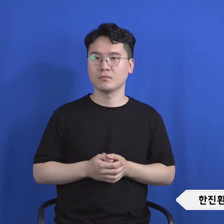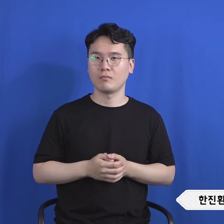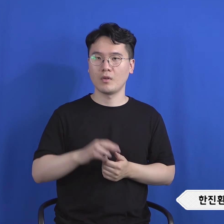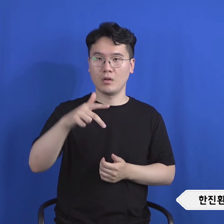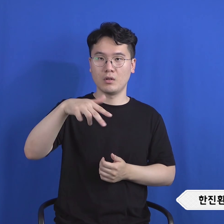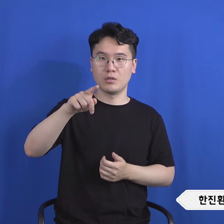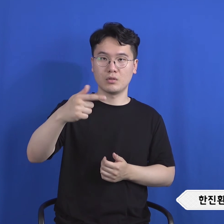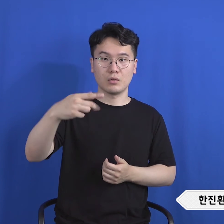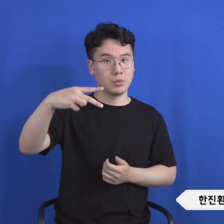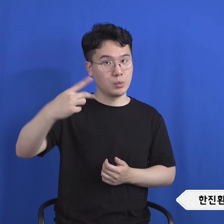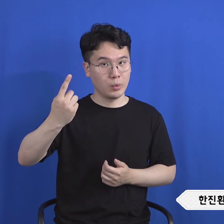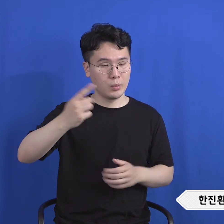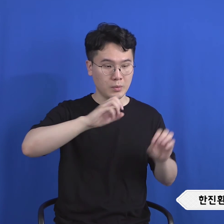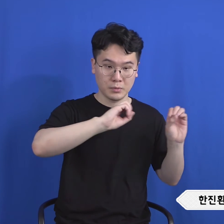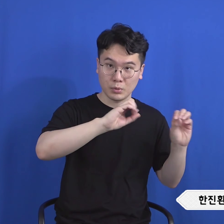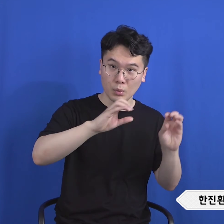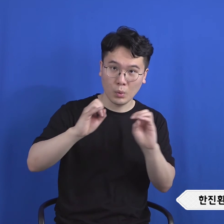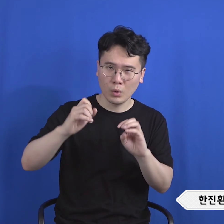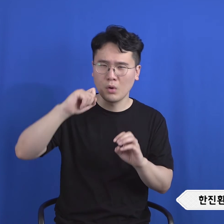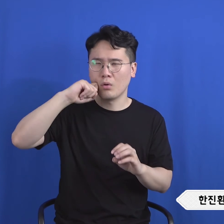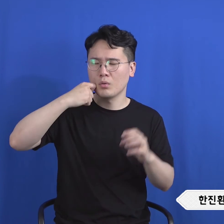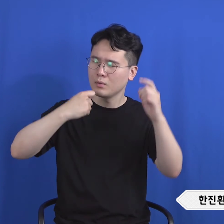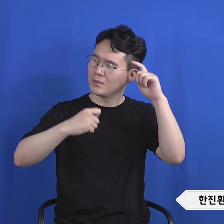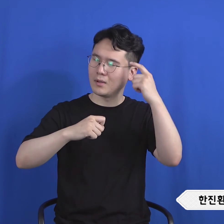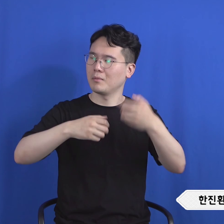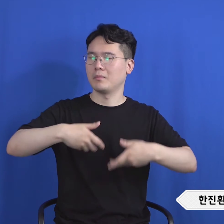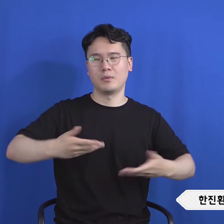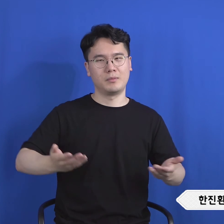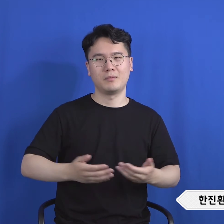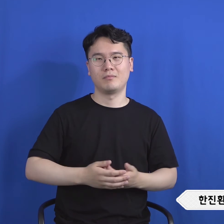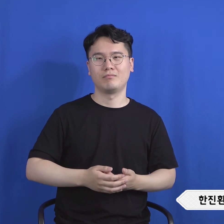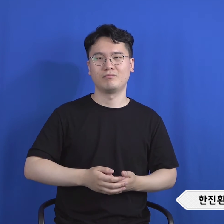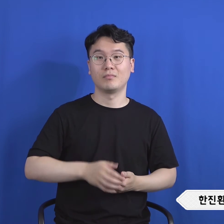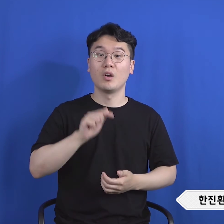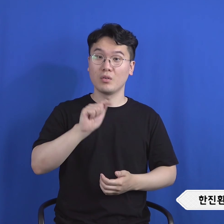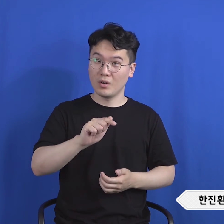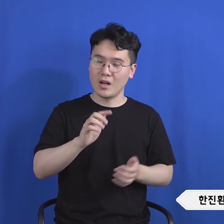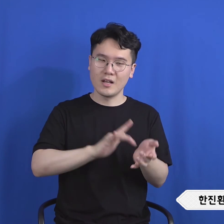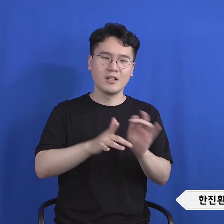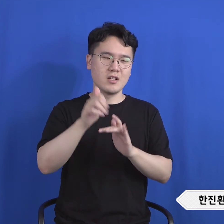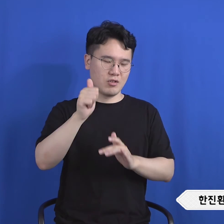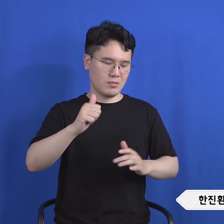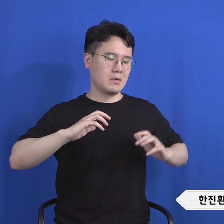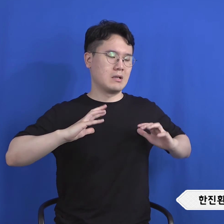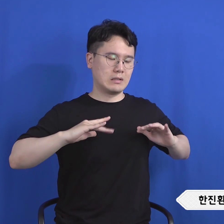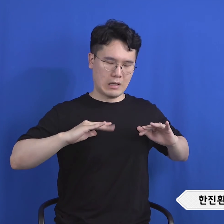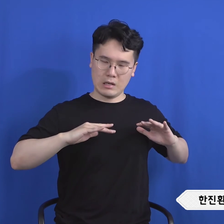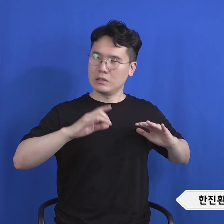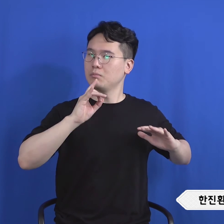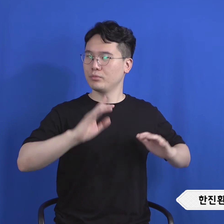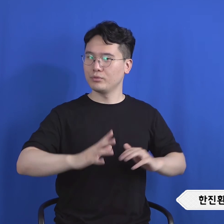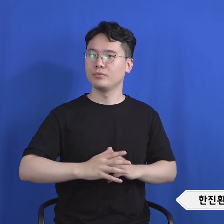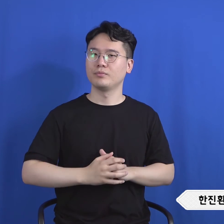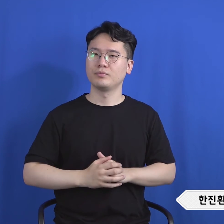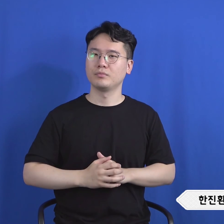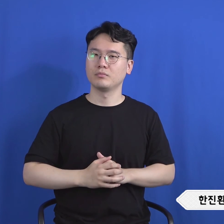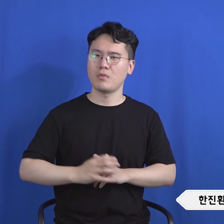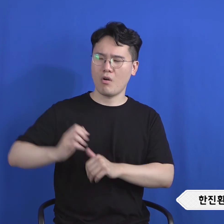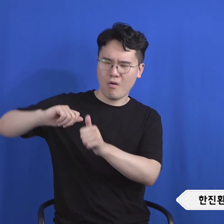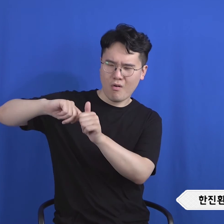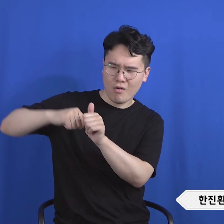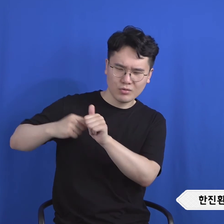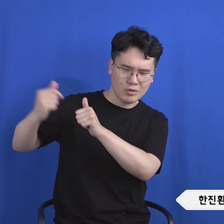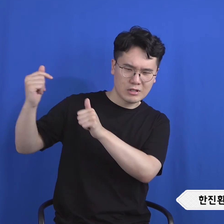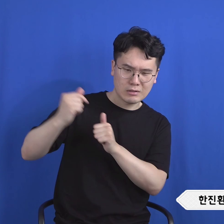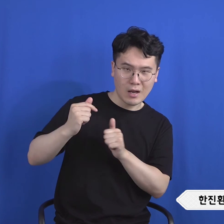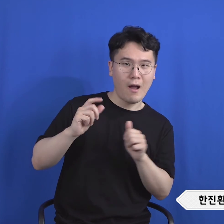전도를 다르게 어렵게 생각하지 마십시오. 전도는 예수님을 자랑하는 것입니다. 누가 억지로 의무감으로 시켜서 하는